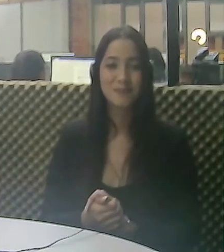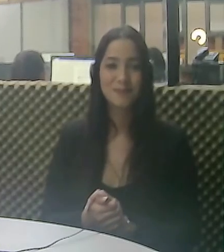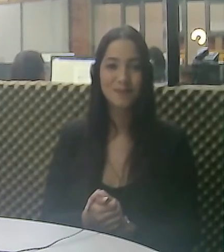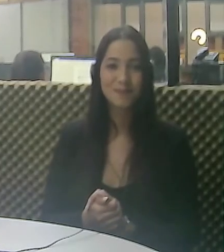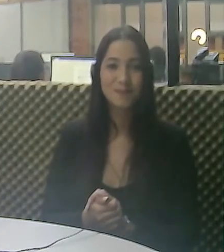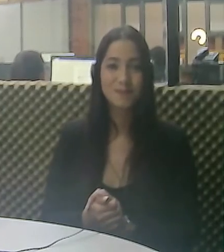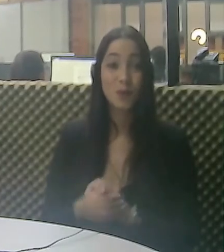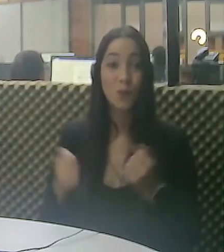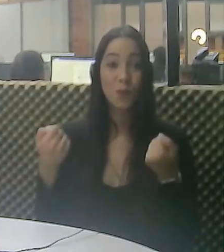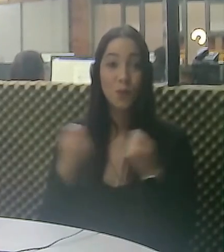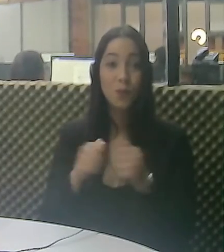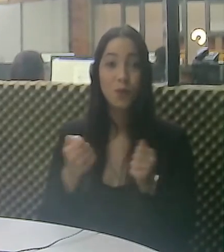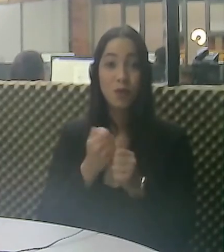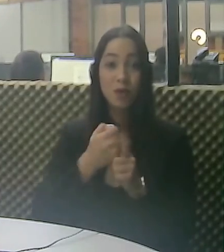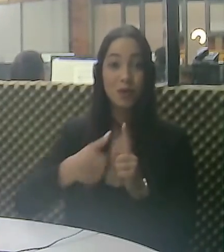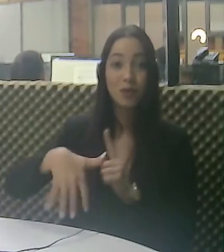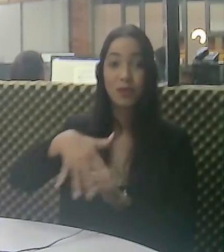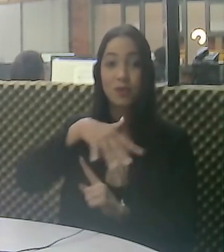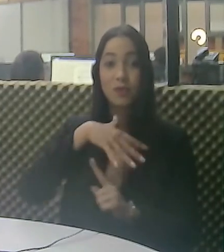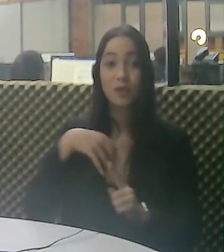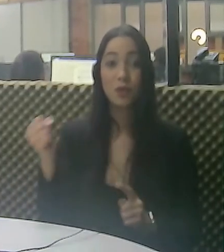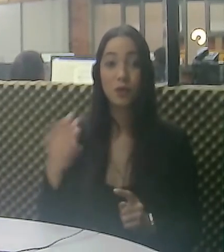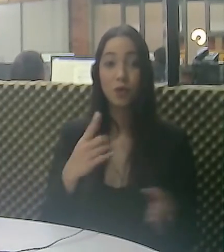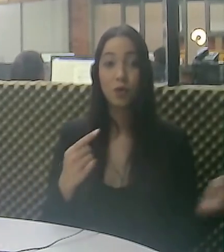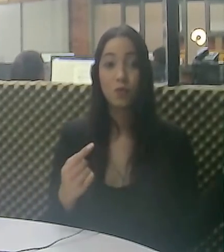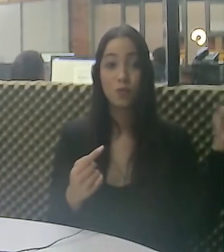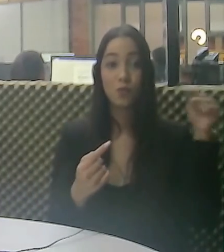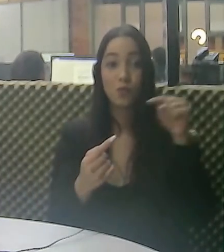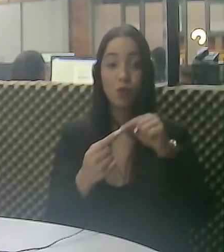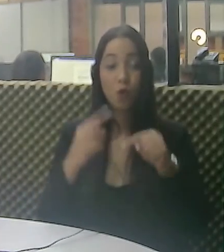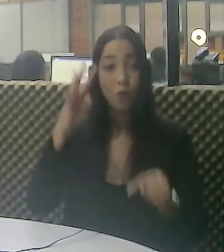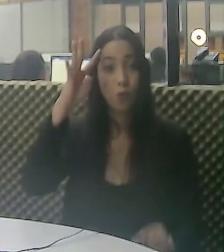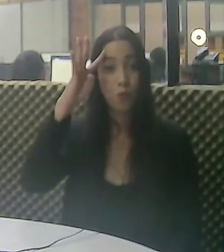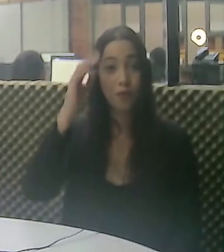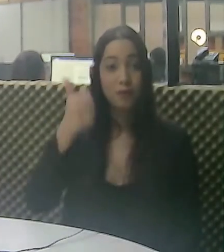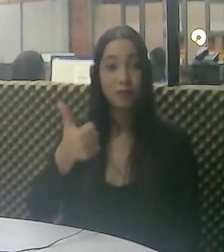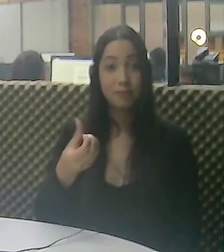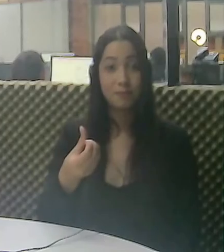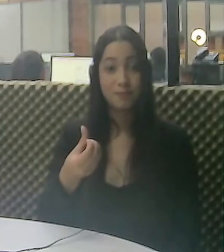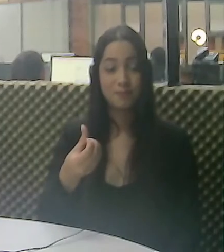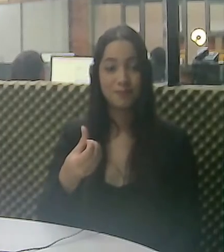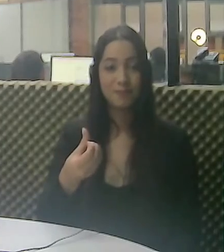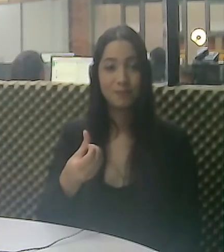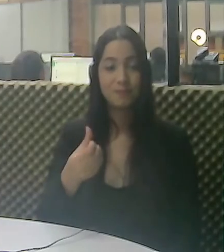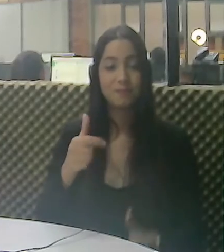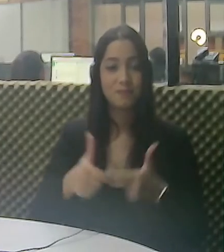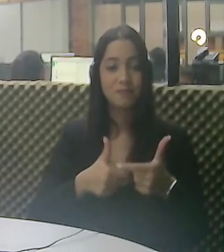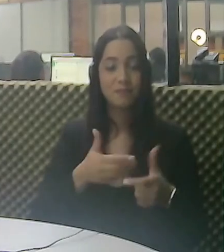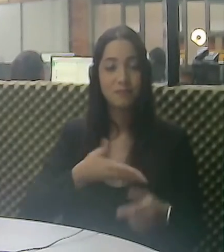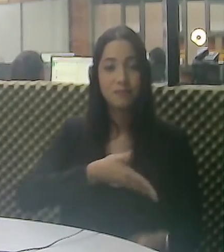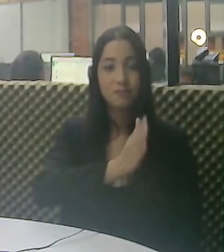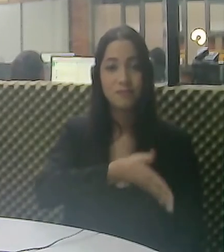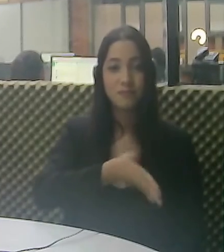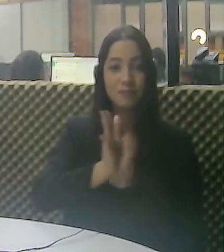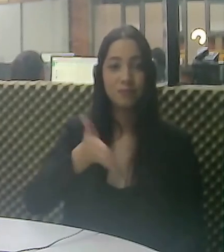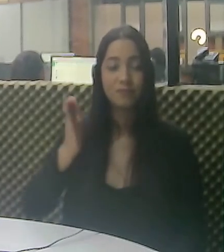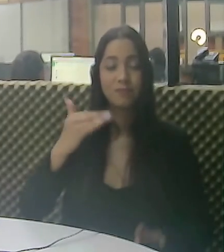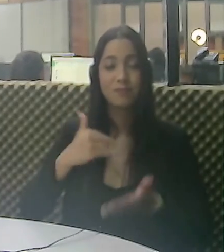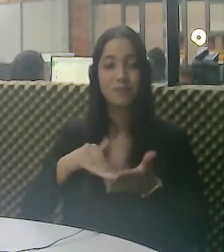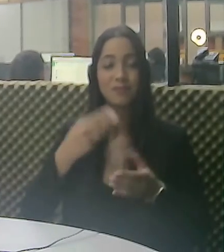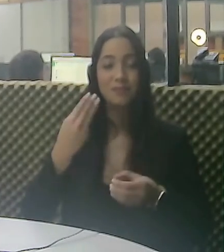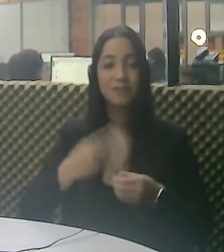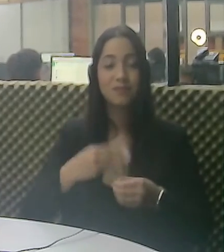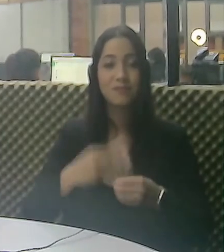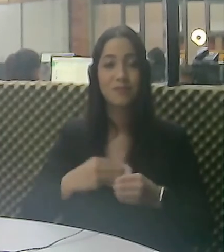o busão social já tem novo destino a partir de quarta-feira dia 16 o serviço Itinerante da Secretaria Municipal de